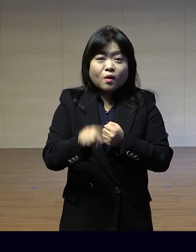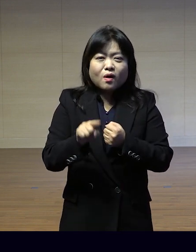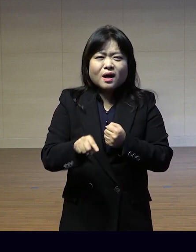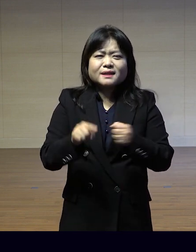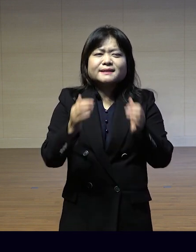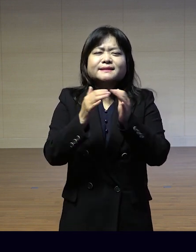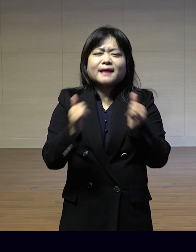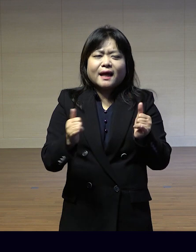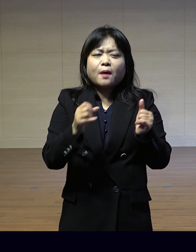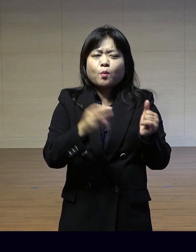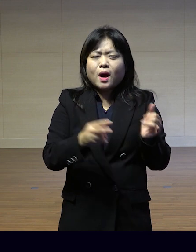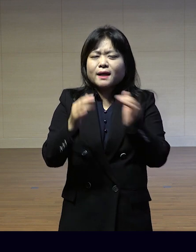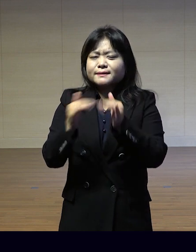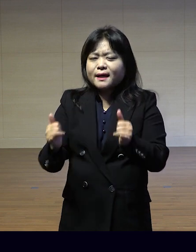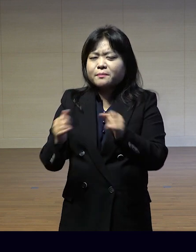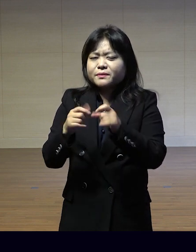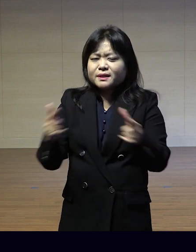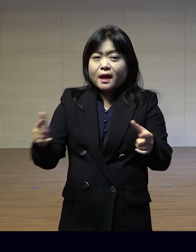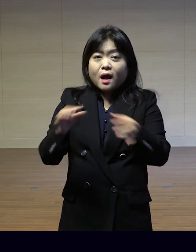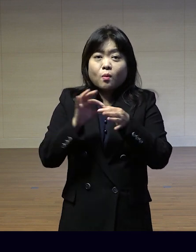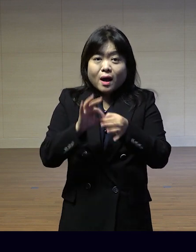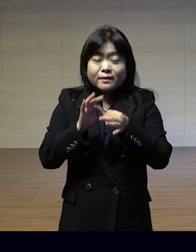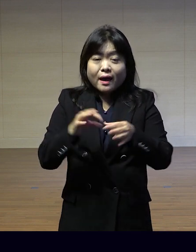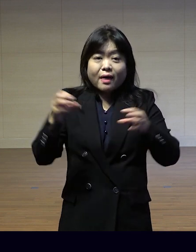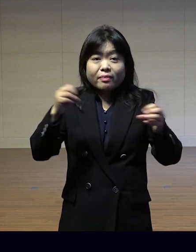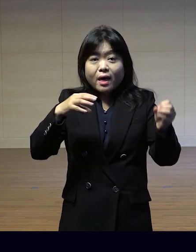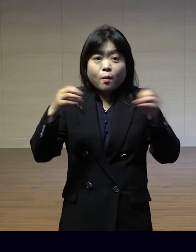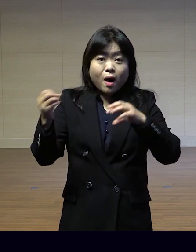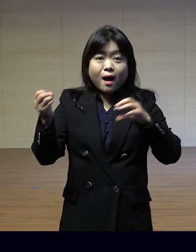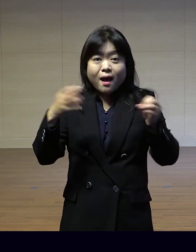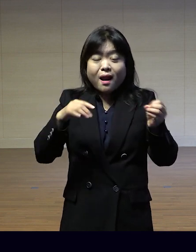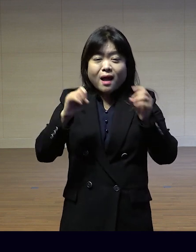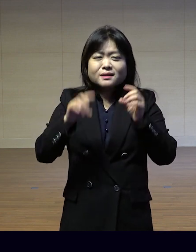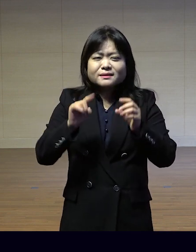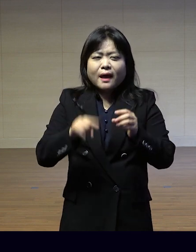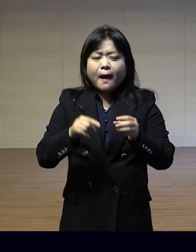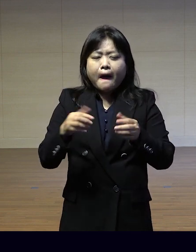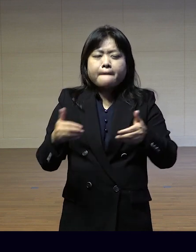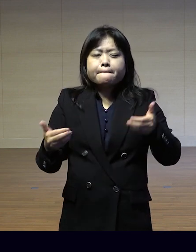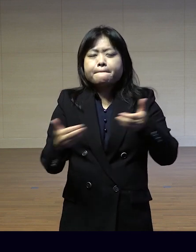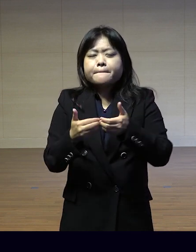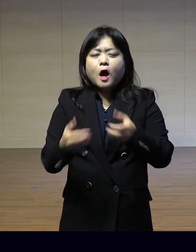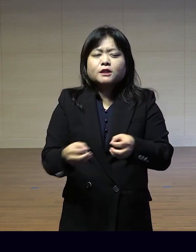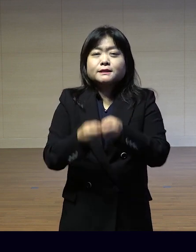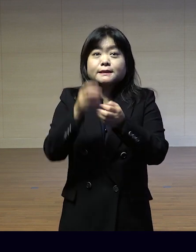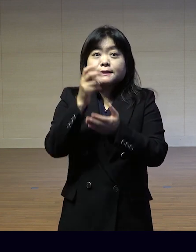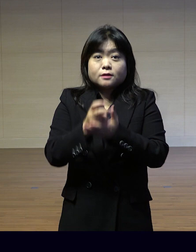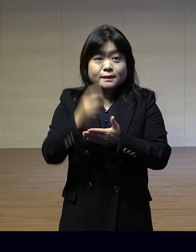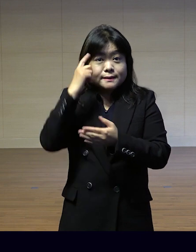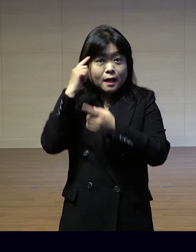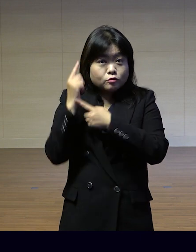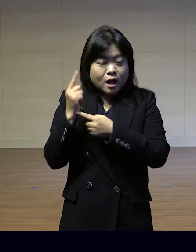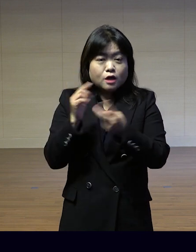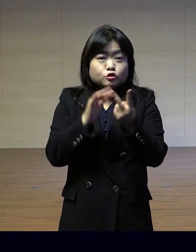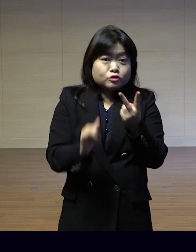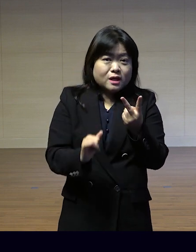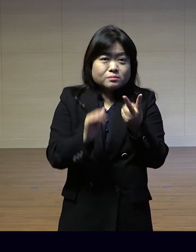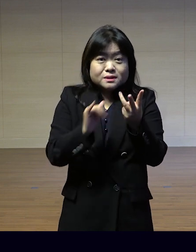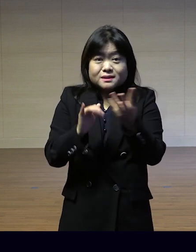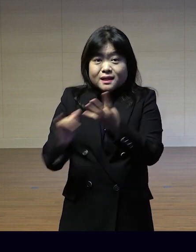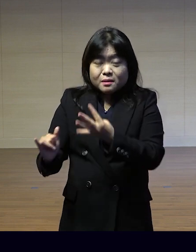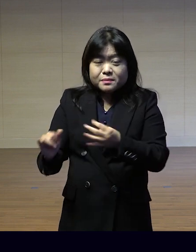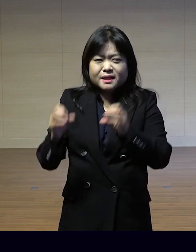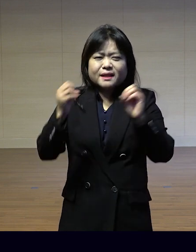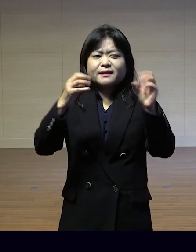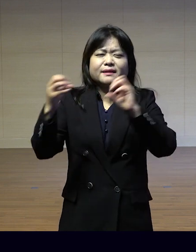이 사람과 사람들의 관계, 대화라고 하는 거죠. 이게 변정적 사유라고 하는 게 그 두 사람이 혹은 복수가 대화를 할